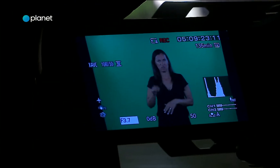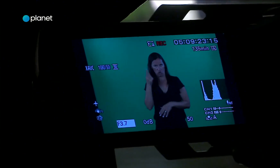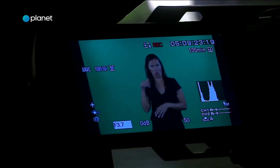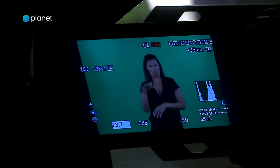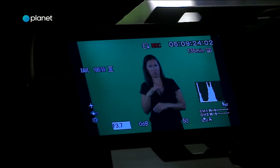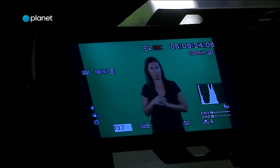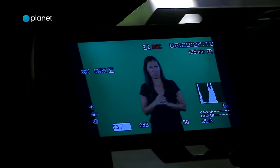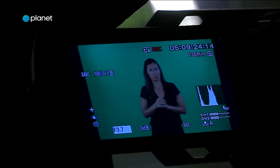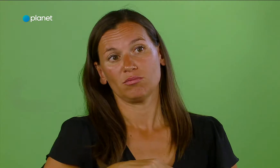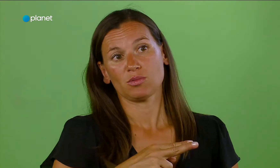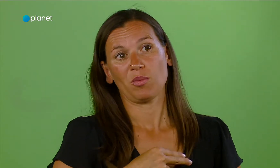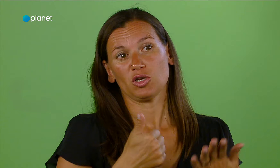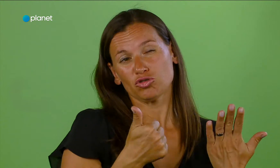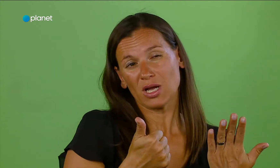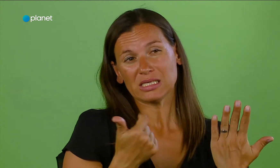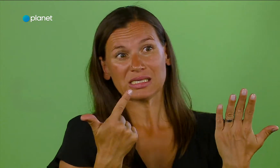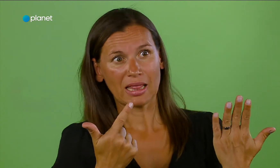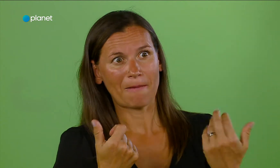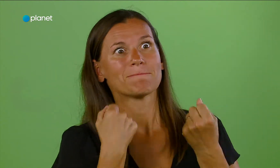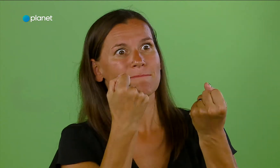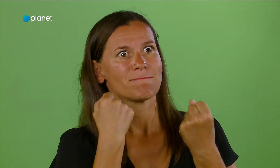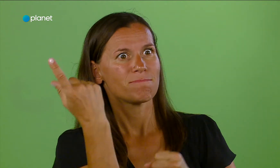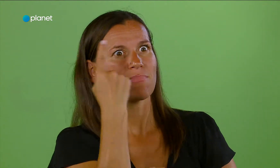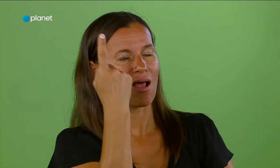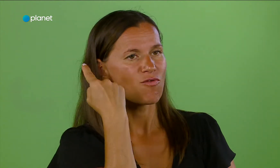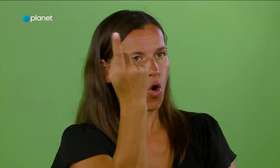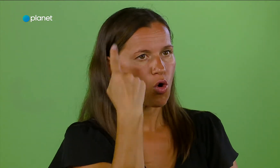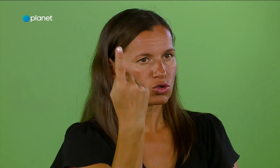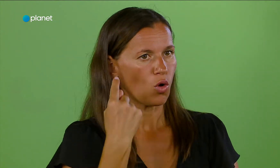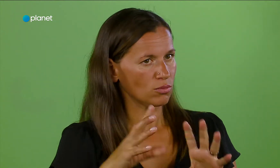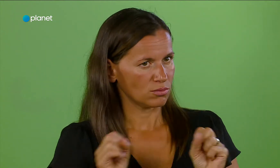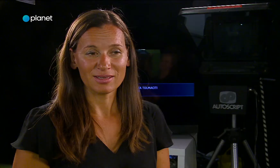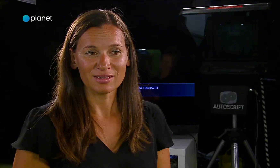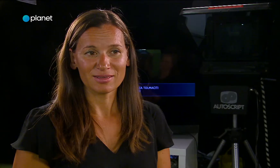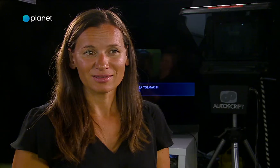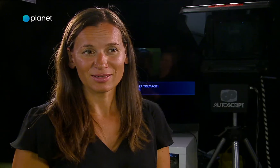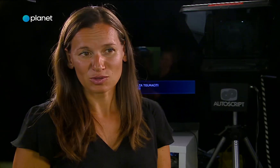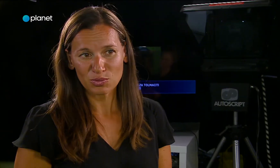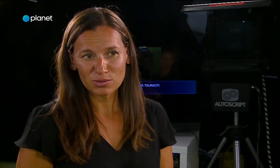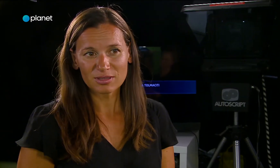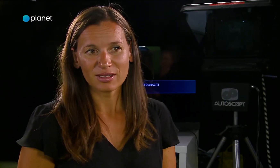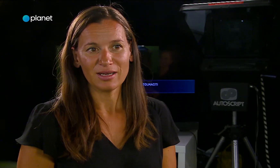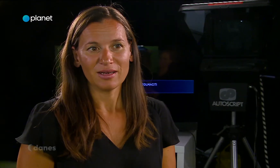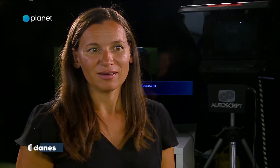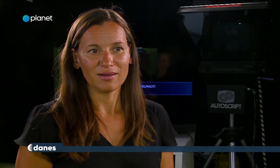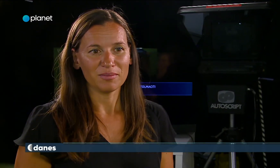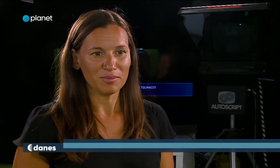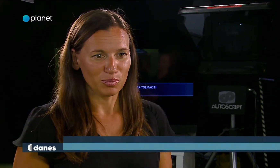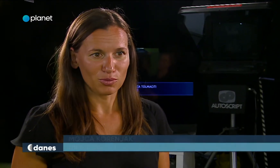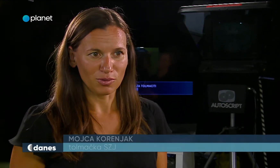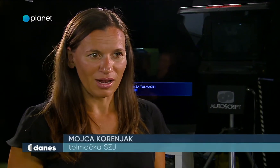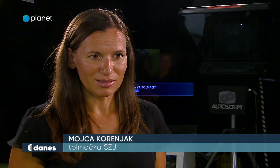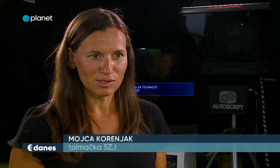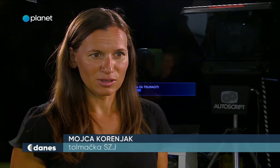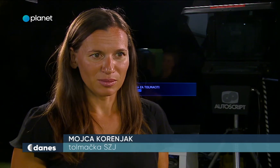Tudi sama je že naletela na podobne nepridiprave. V Ljubljani se mi je zgodilo, da je pristopil k meni en gospod,